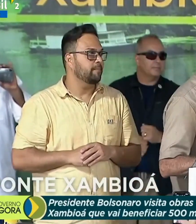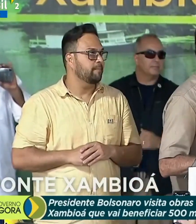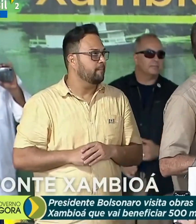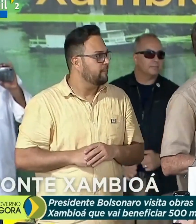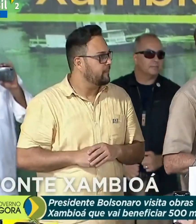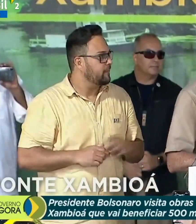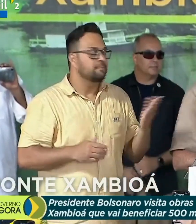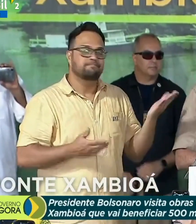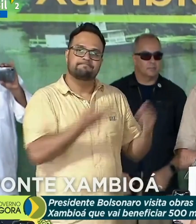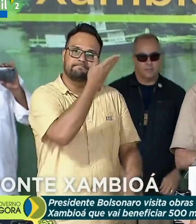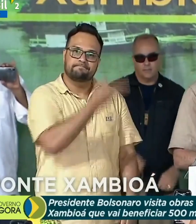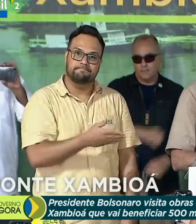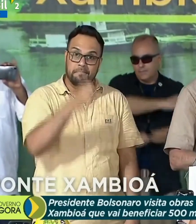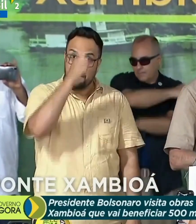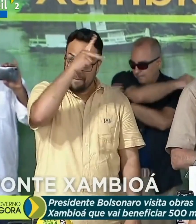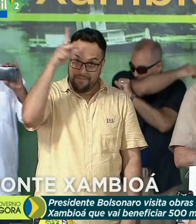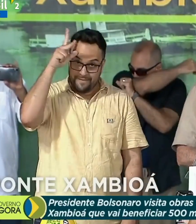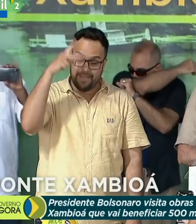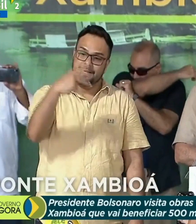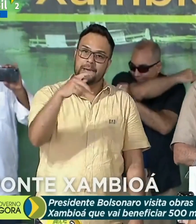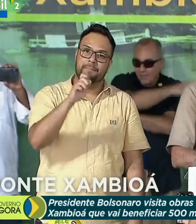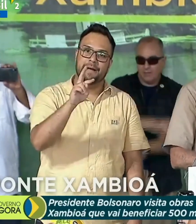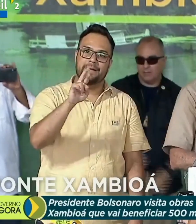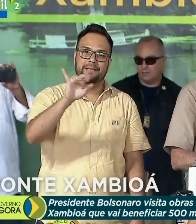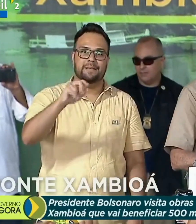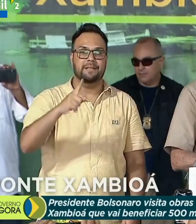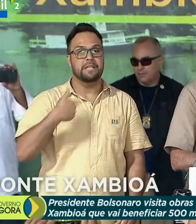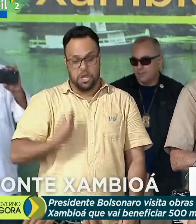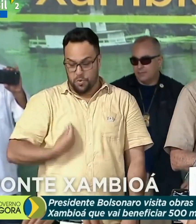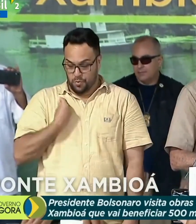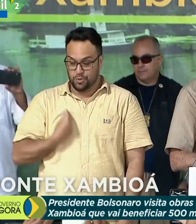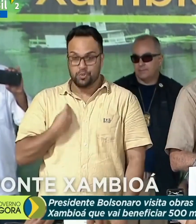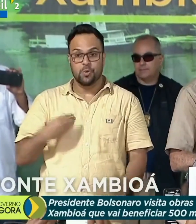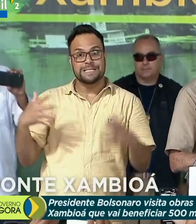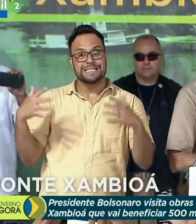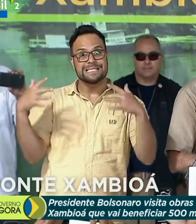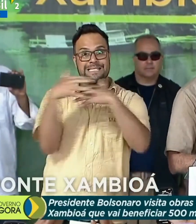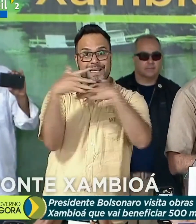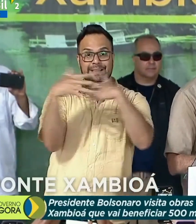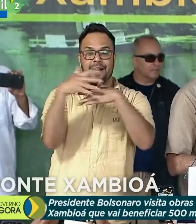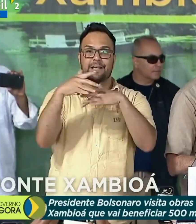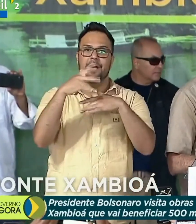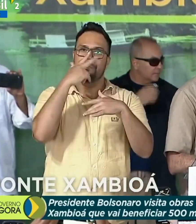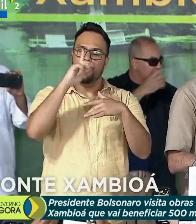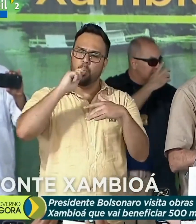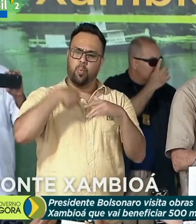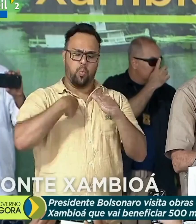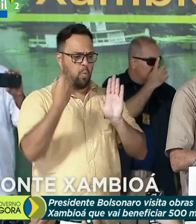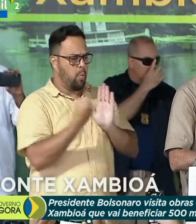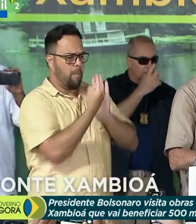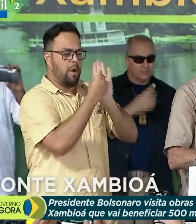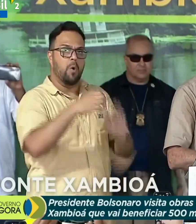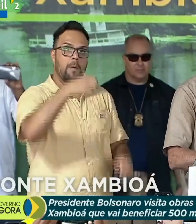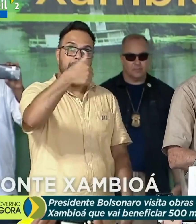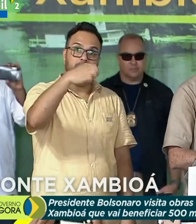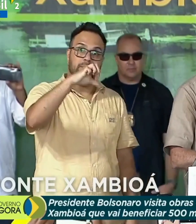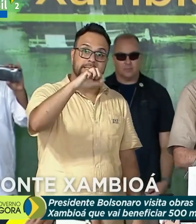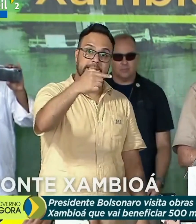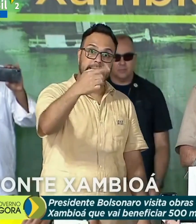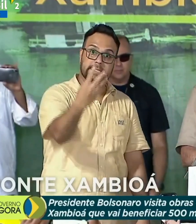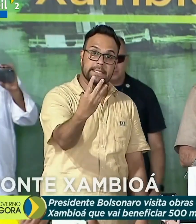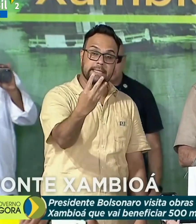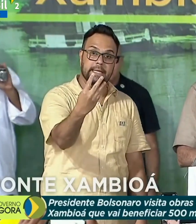Prezada prefeita, estou numa cidade que marcou em